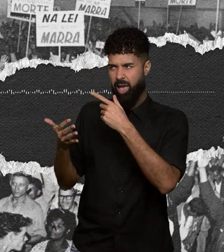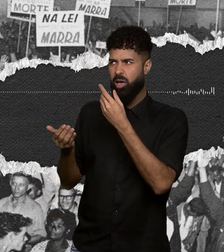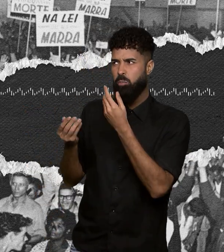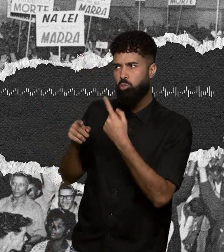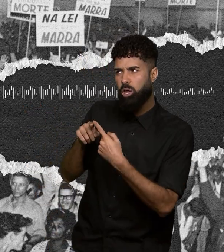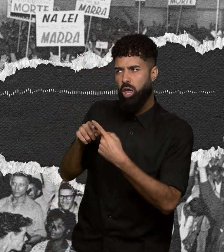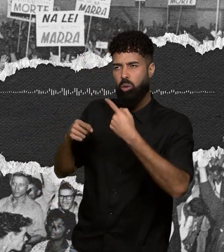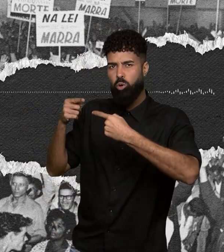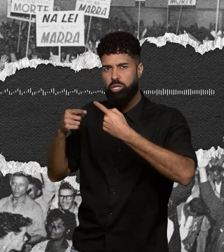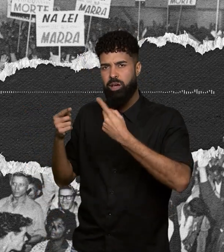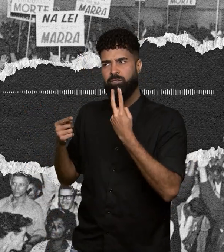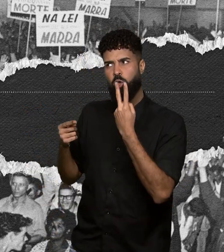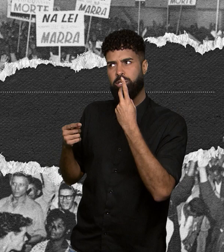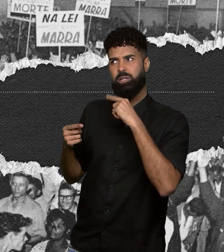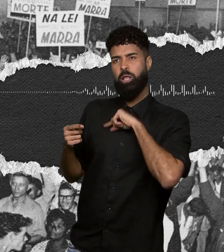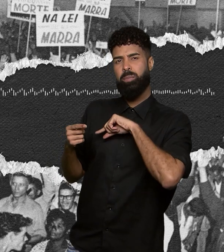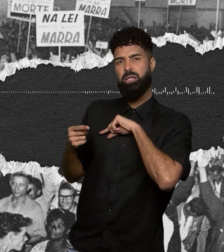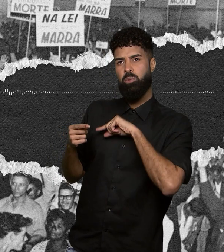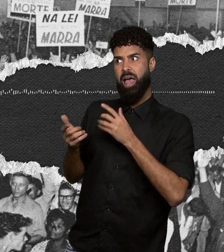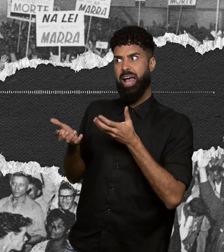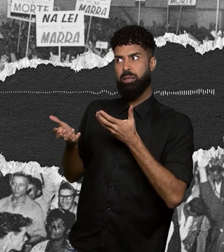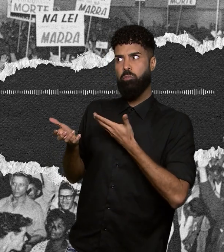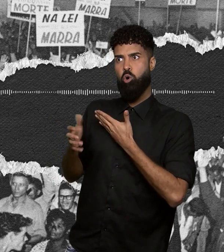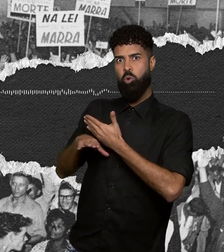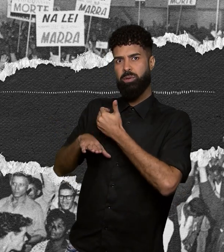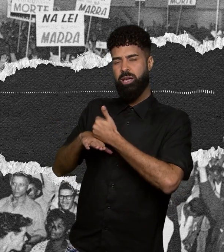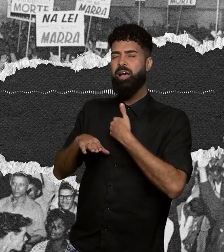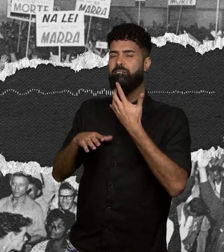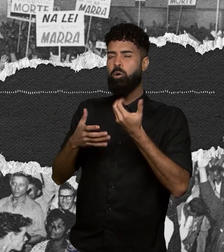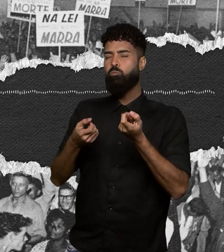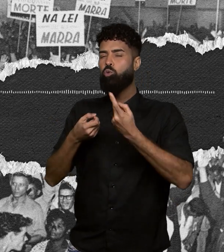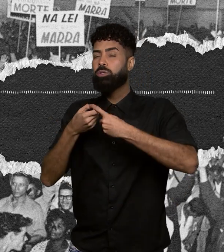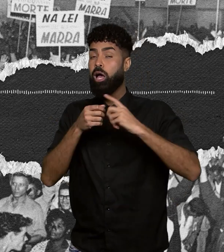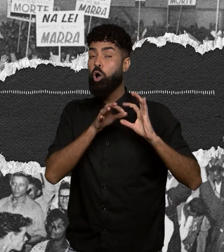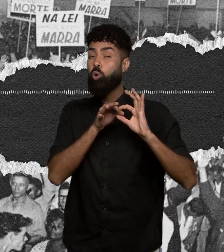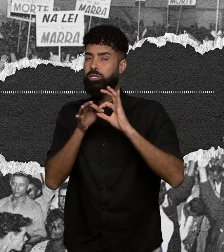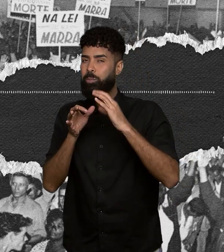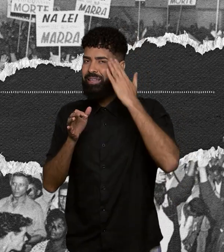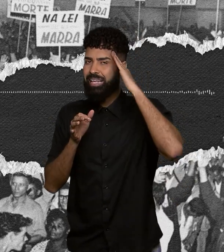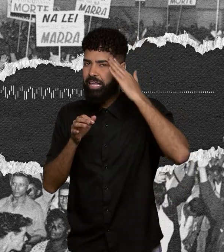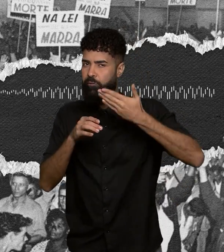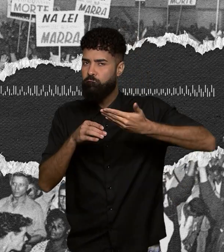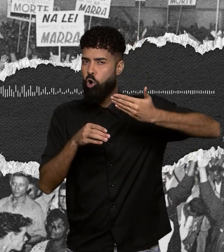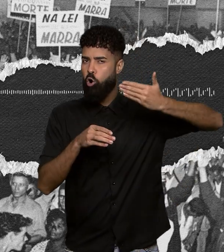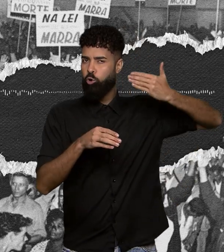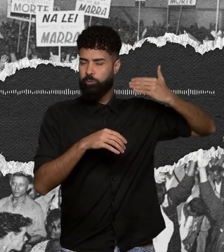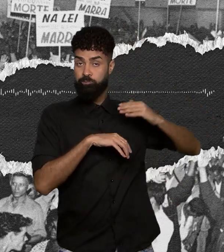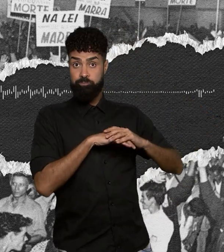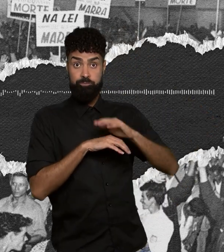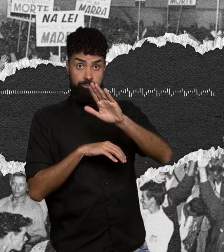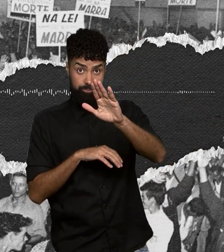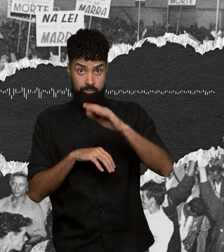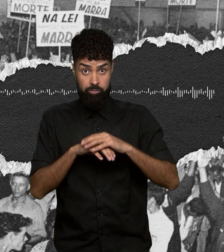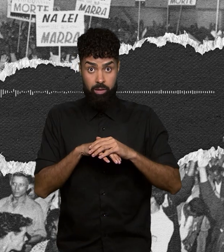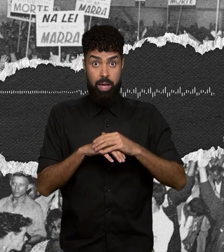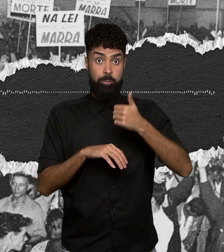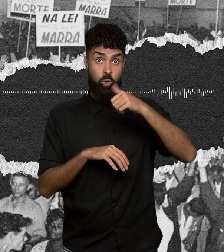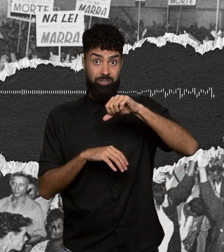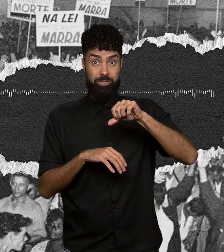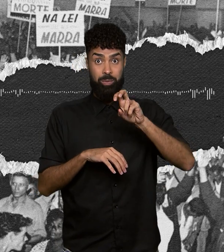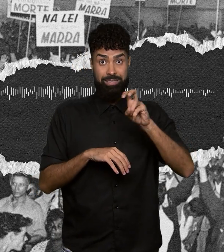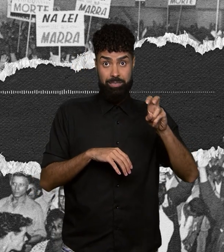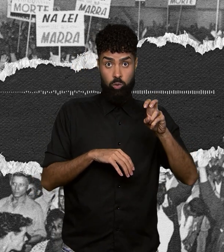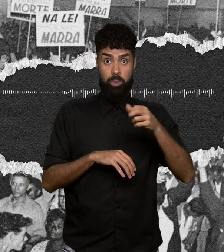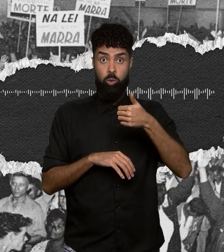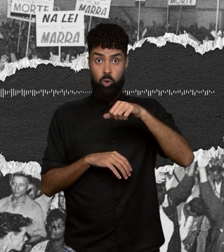salário mínimo animou os golpistas vamos de contexto entre 1955 e